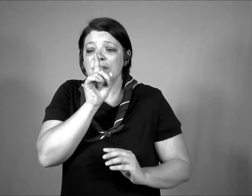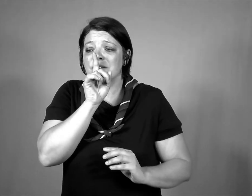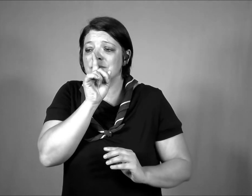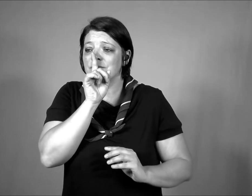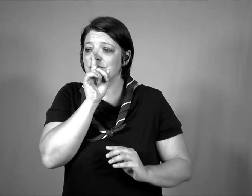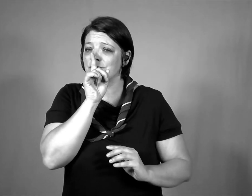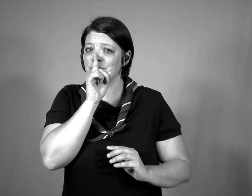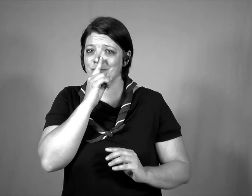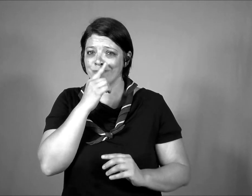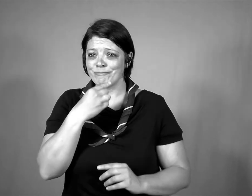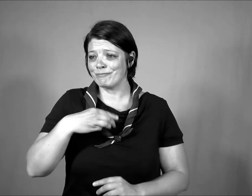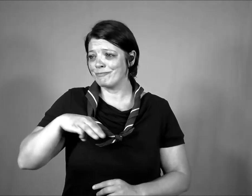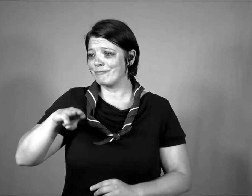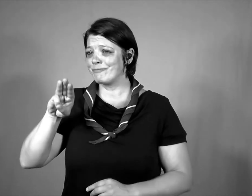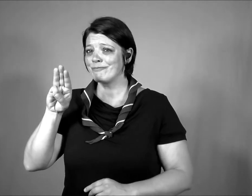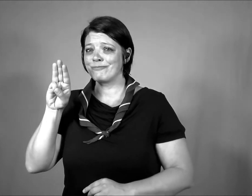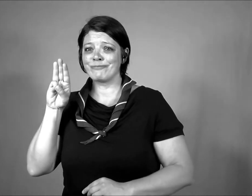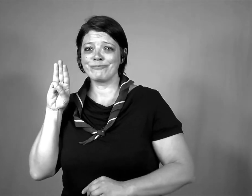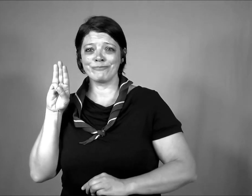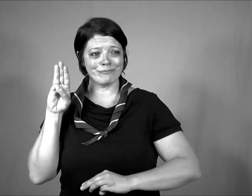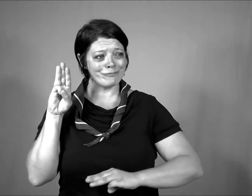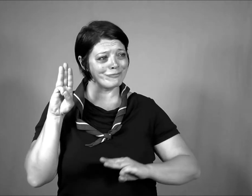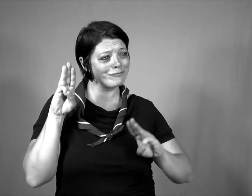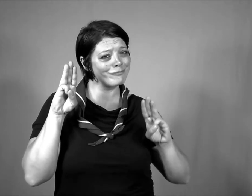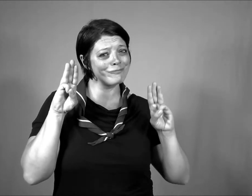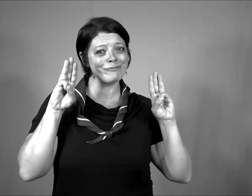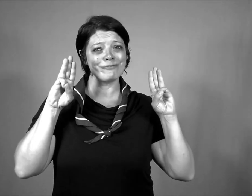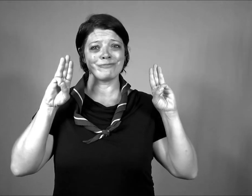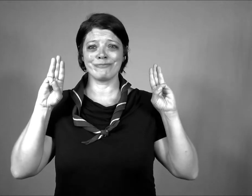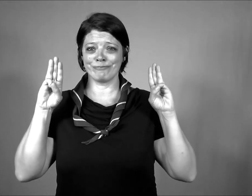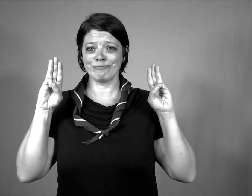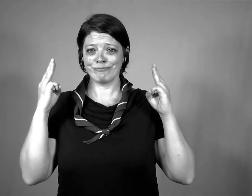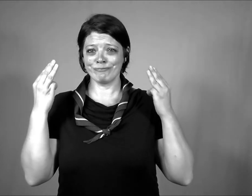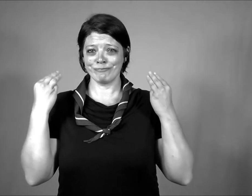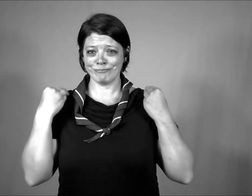silencieux, ensemble on se salue.